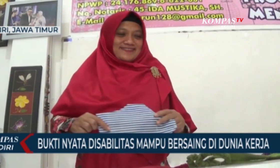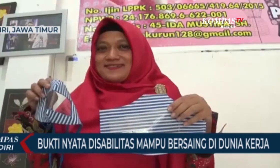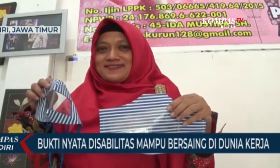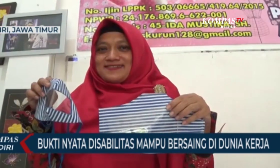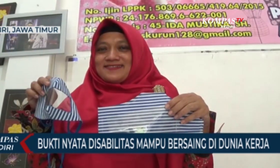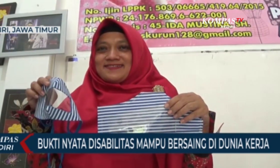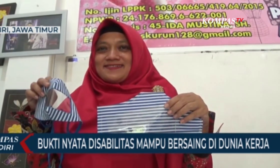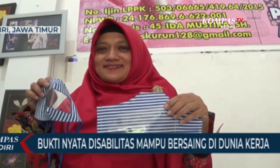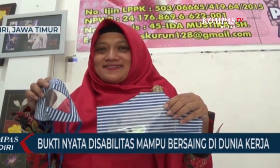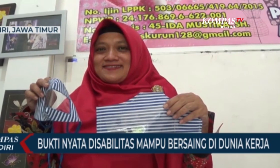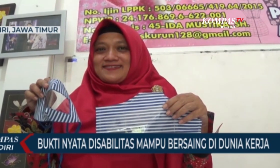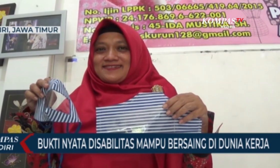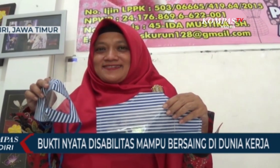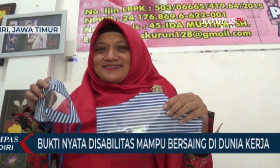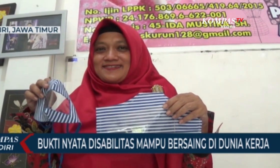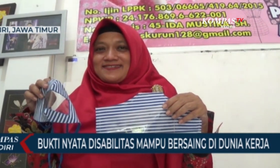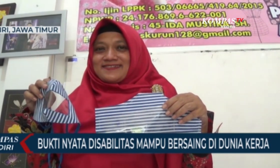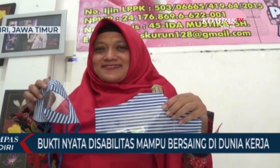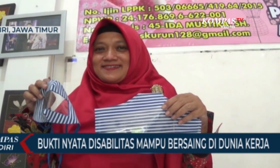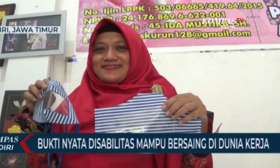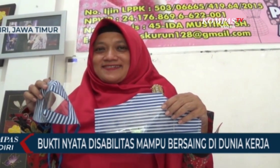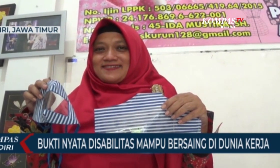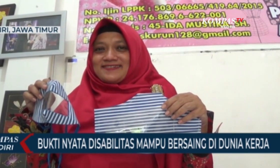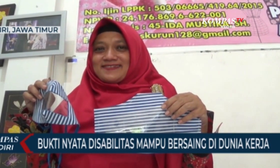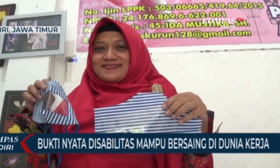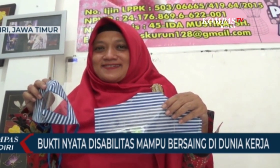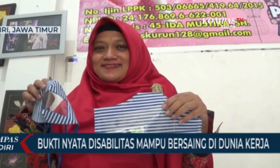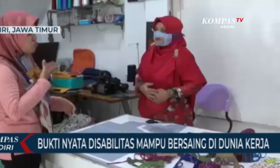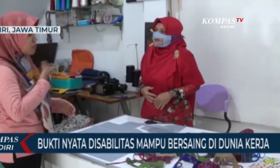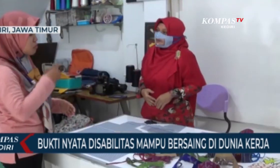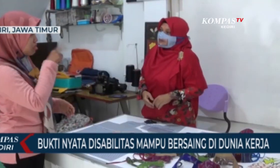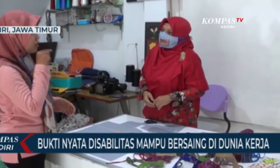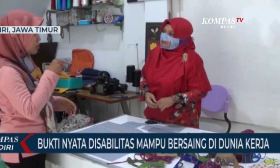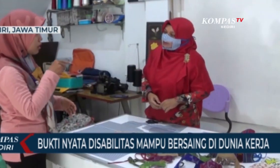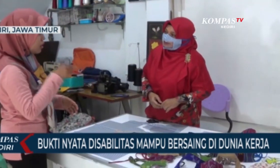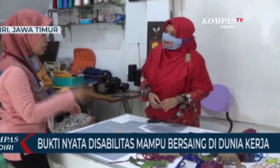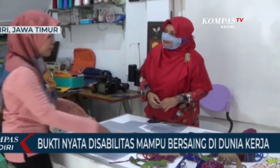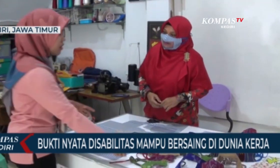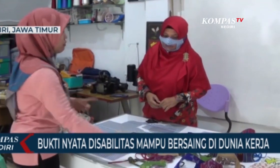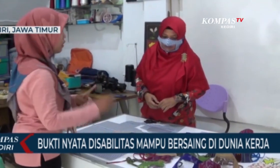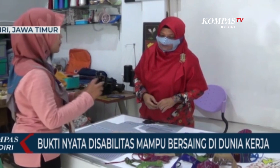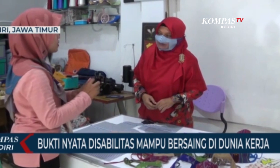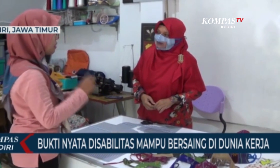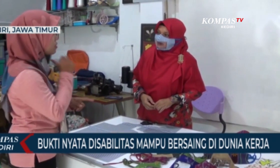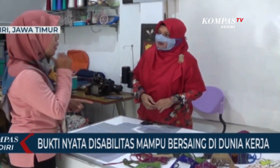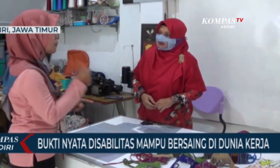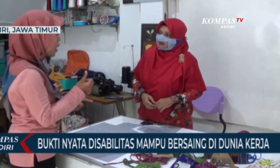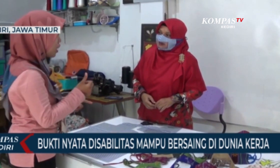memberikan penghasilan kepada para penyandang disabilitas di tengah pandemic rono seperti saat ini Yuyun terus berinovasi dengan